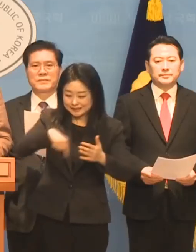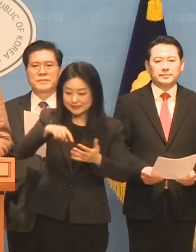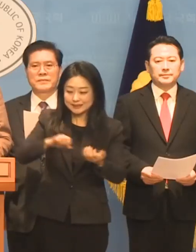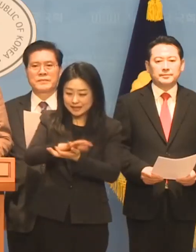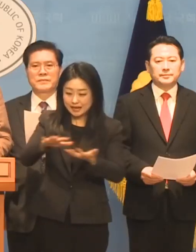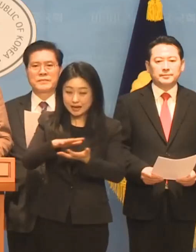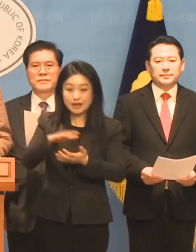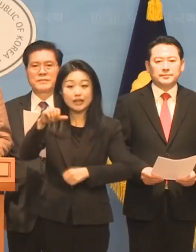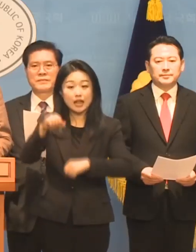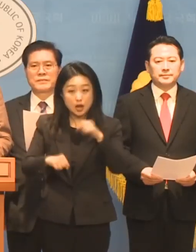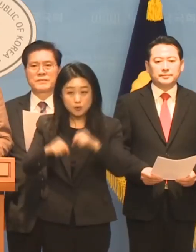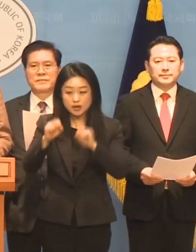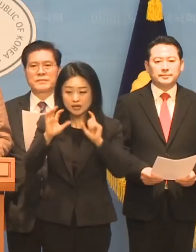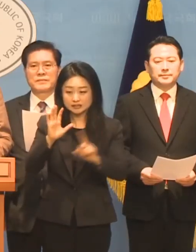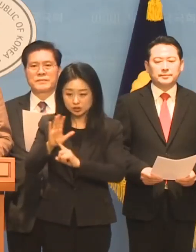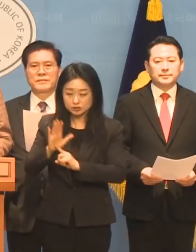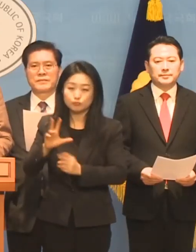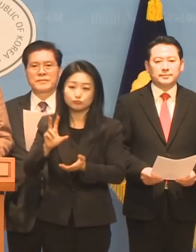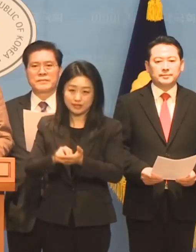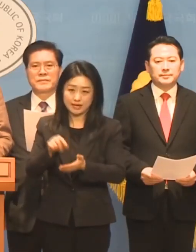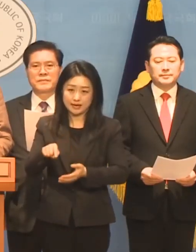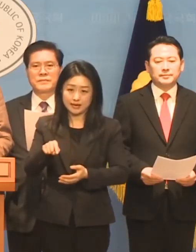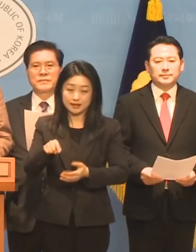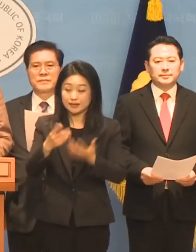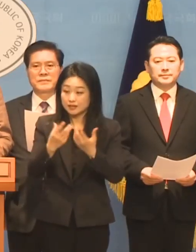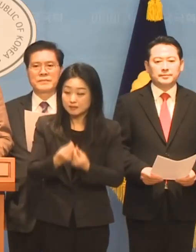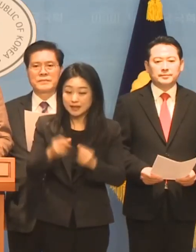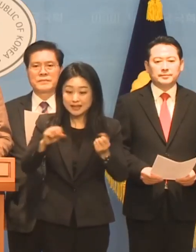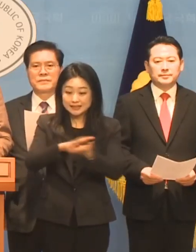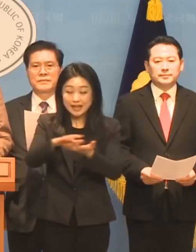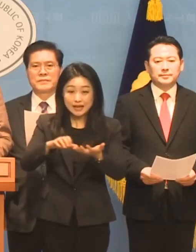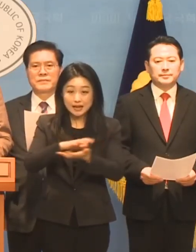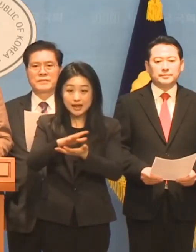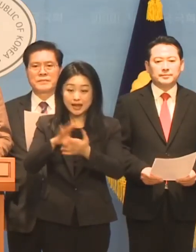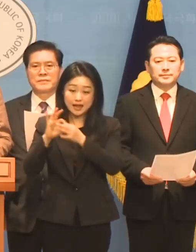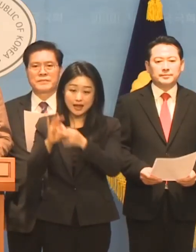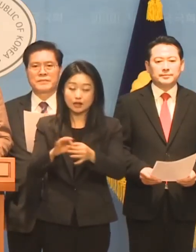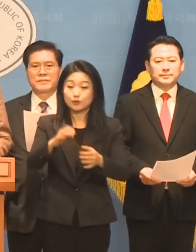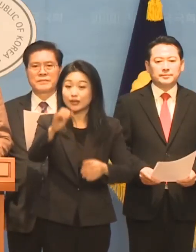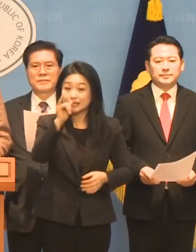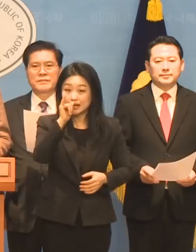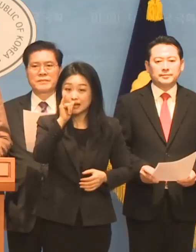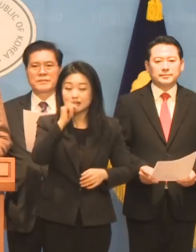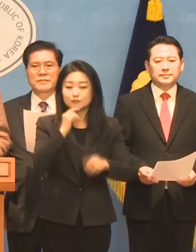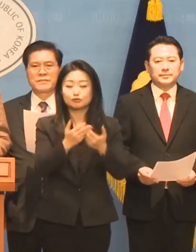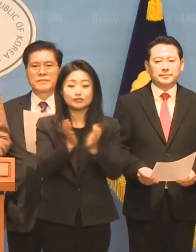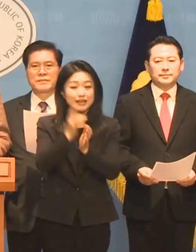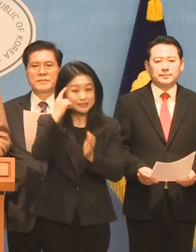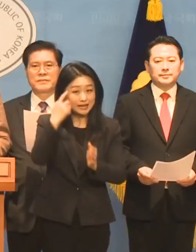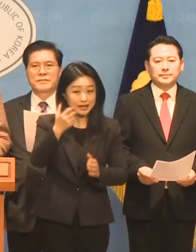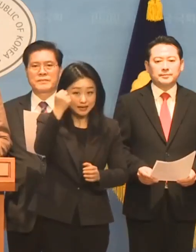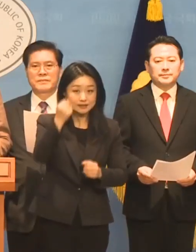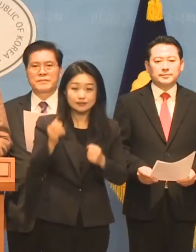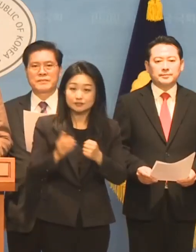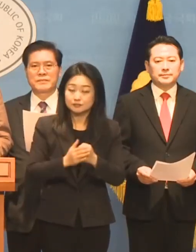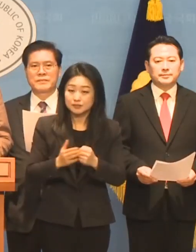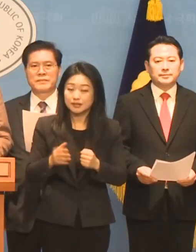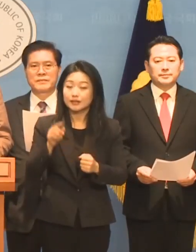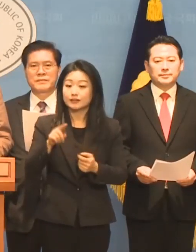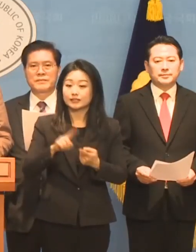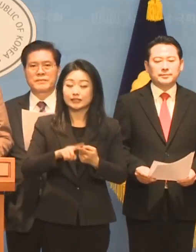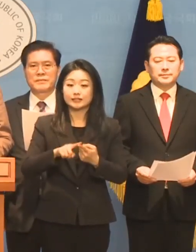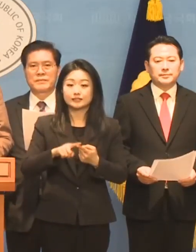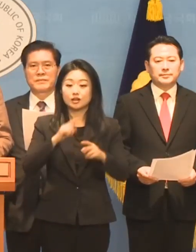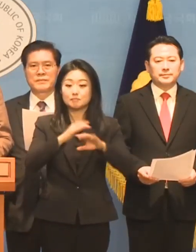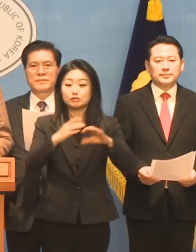혐의를 포함한 것도 문제입니다. 아직도 내란이 진행 중이라는 것이 민주당 입장인 만큼